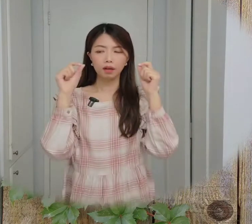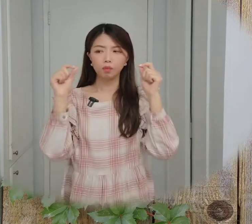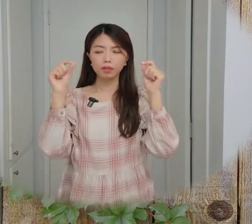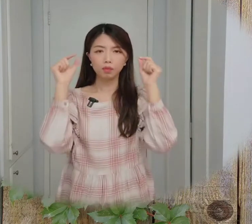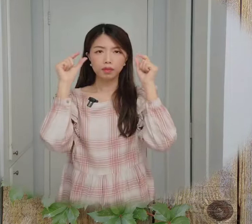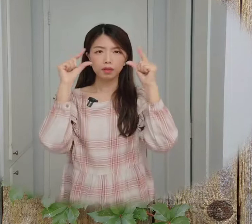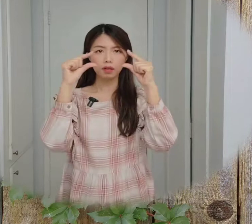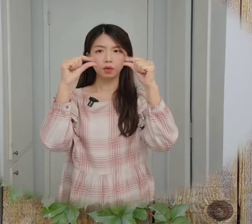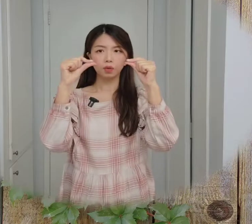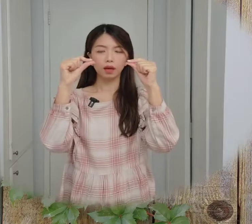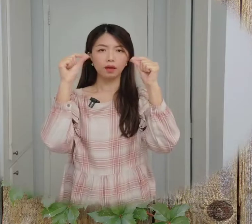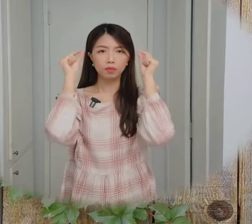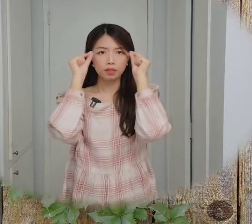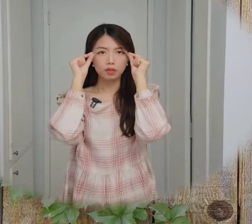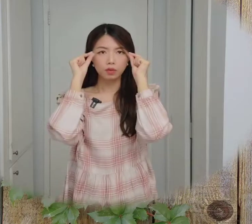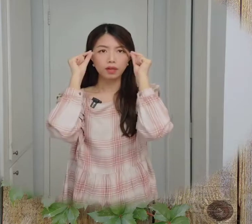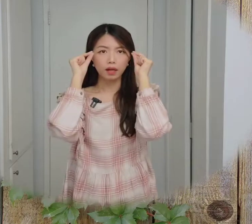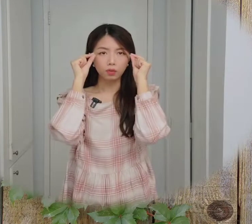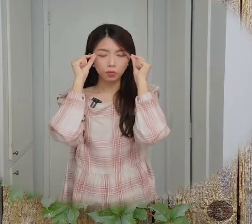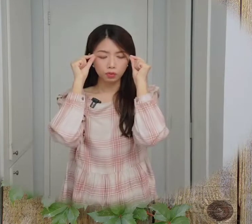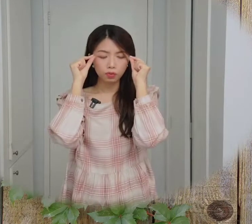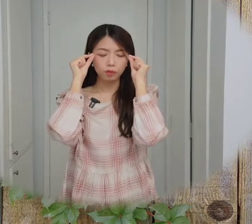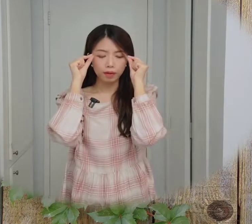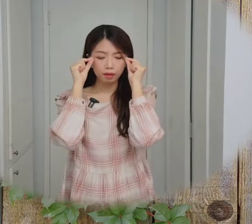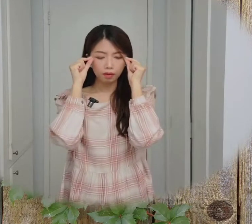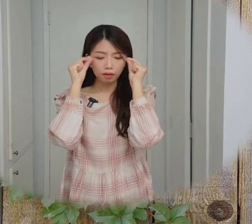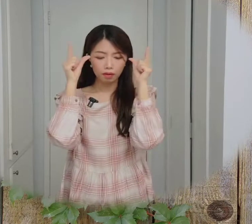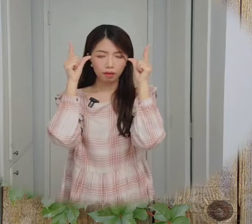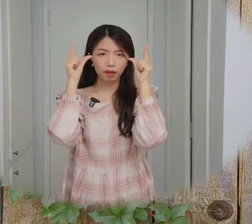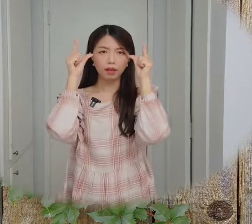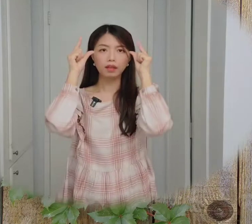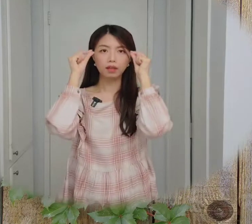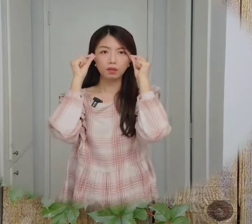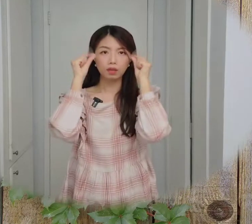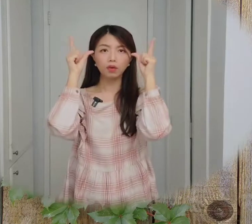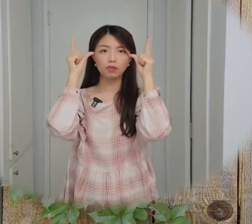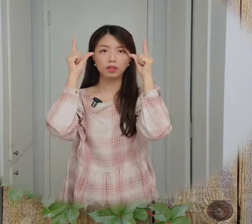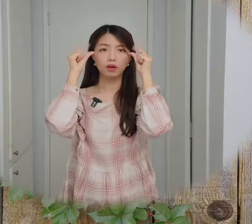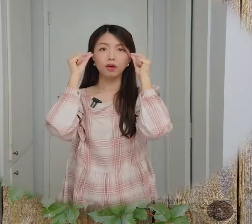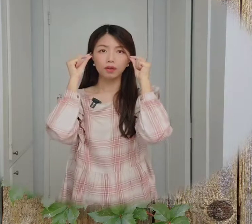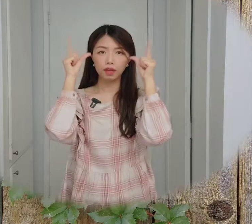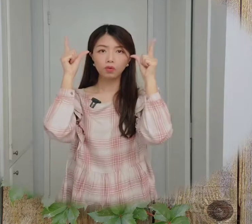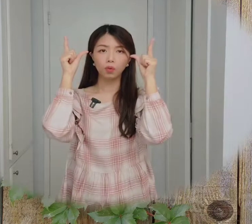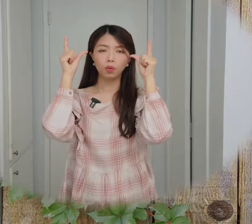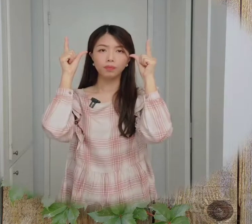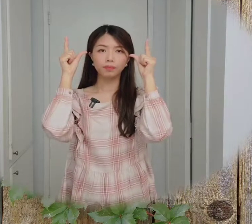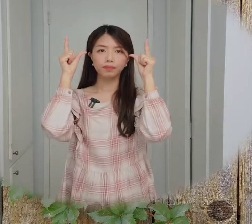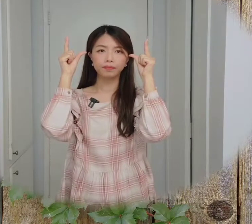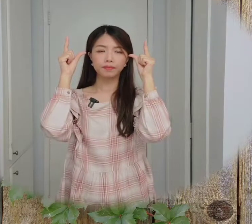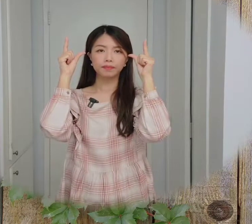수어는 엄지검지를 이렇게 붙이신 손을 양쪽 눈 옆에서 이렇게 띄워주시는 거예요.